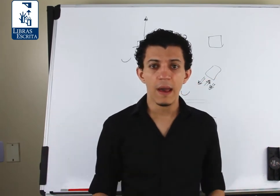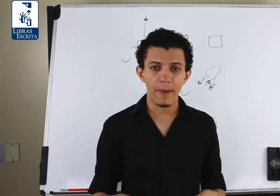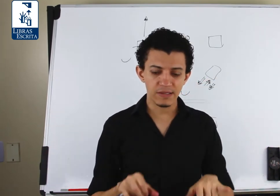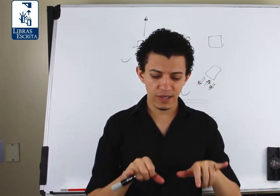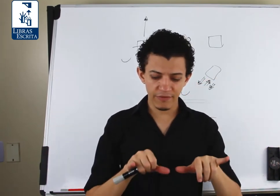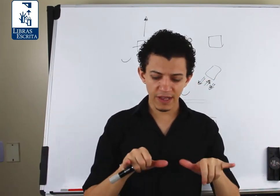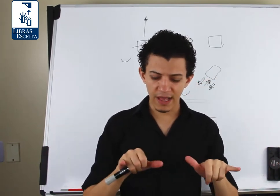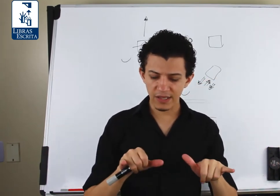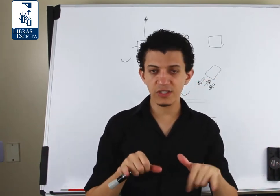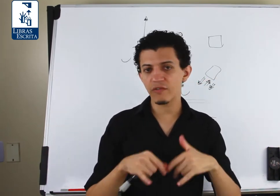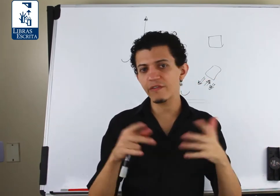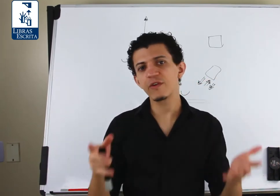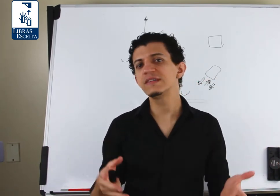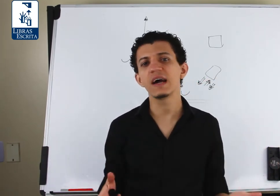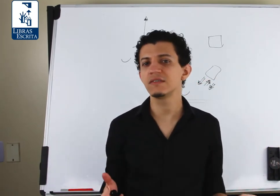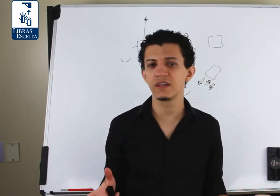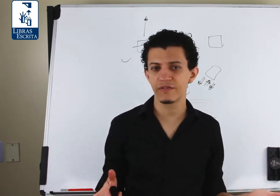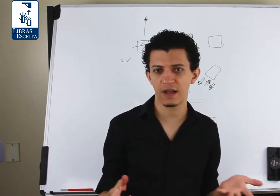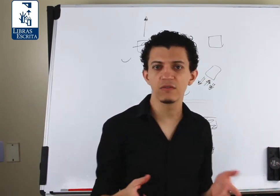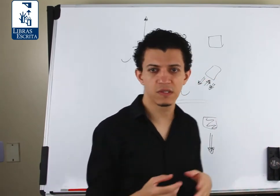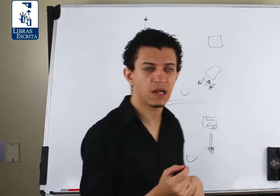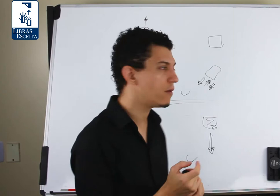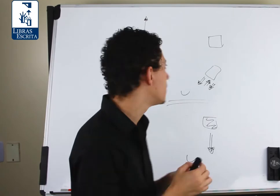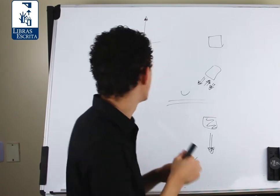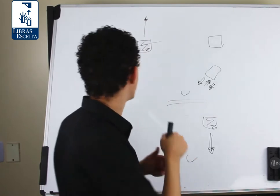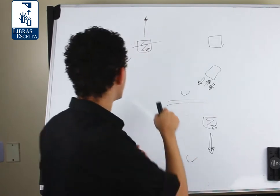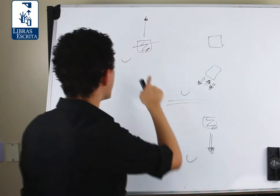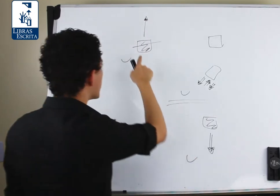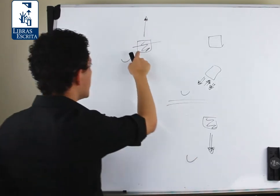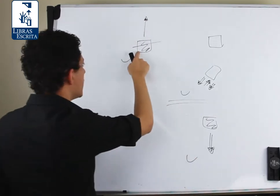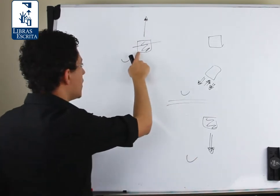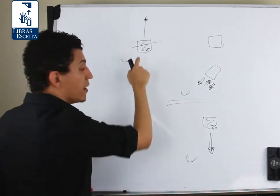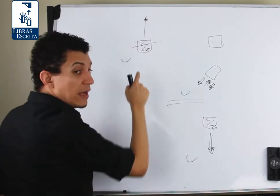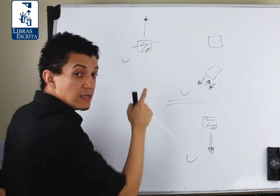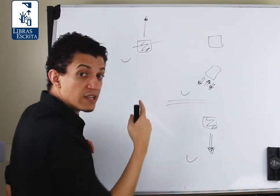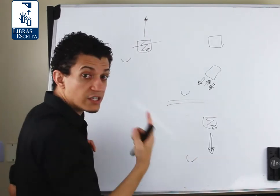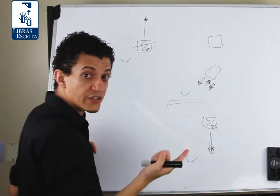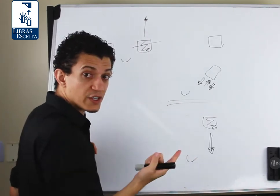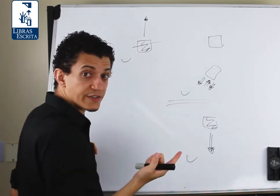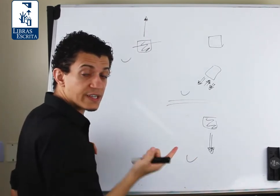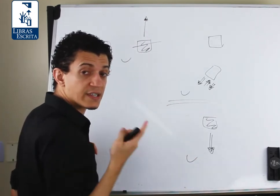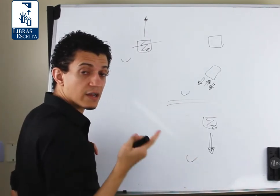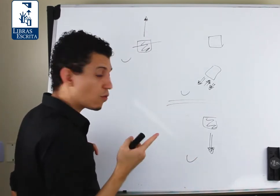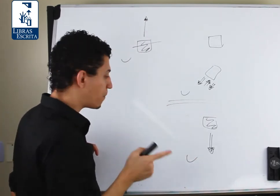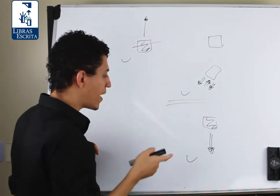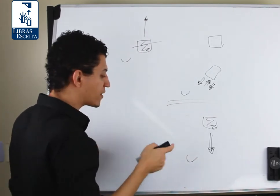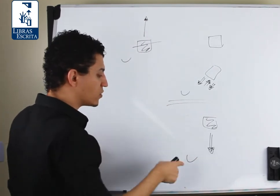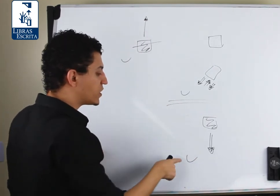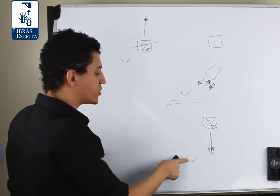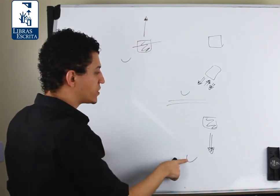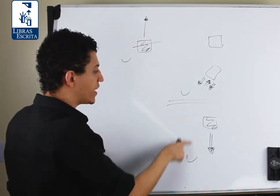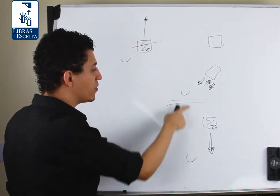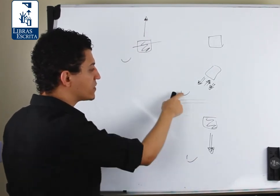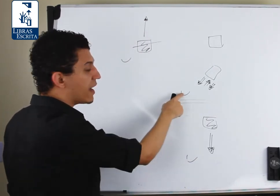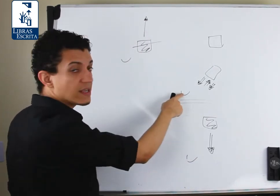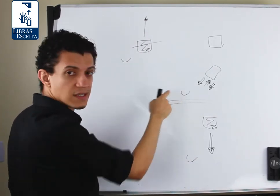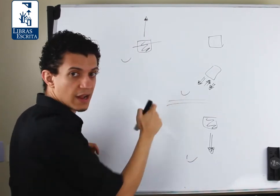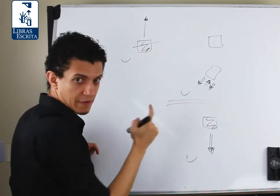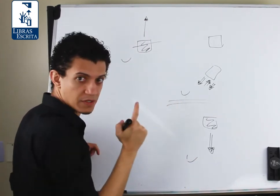mas isso aí na verdade não vai influenciar no significado do sinal. Se a gente fosse fazer a escrita completa, ou seja, sem usar esse grafema de